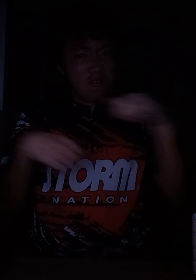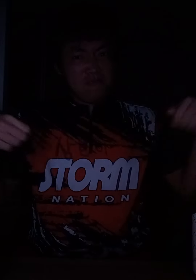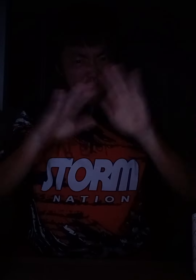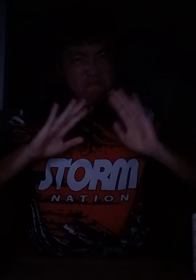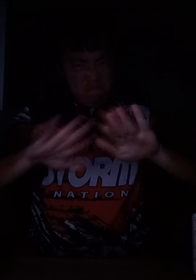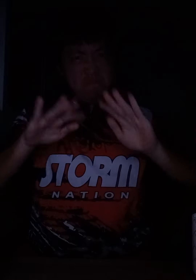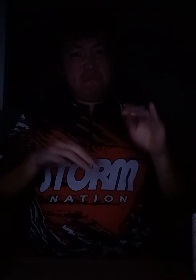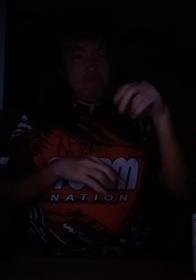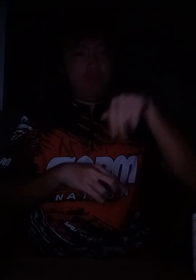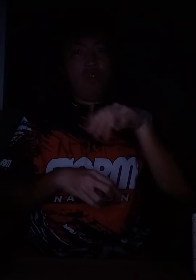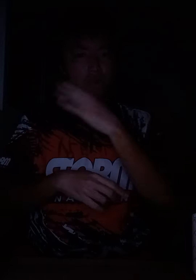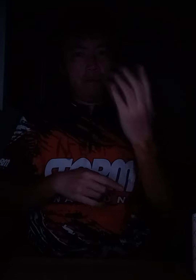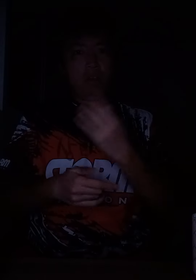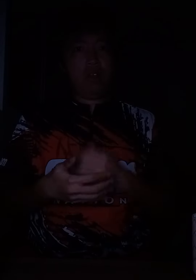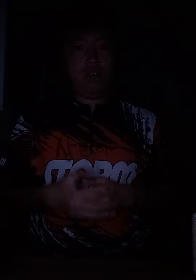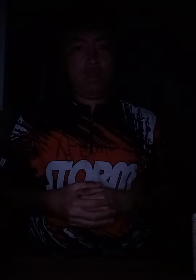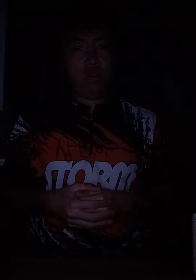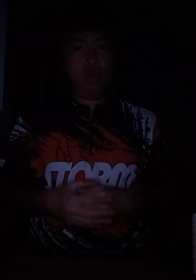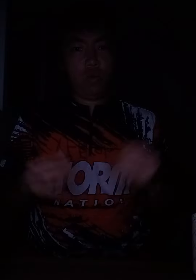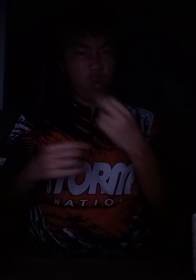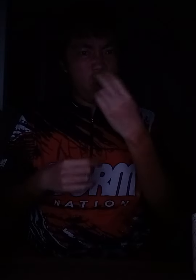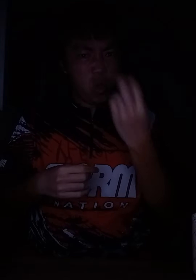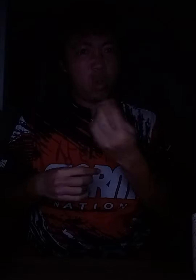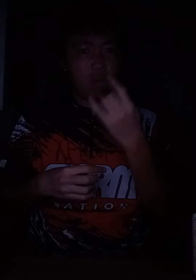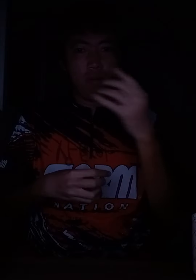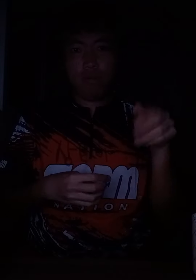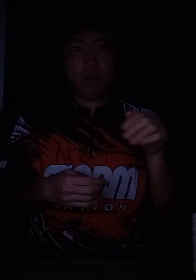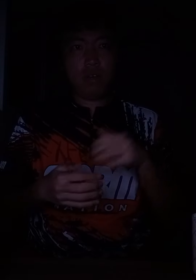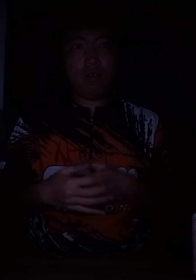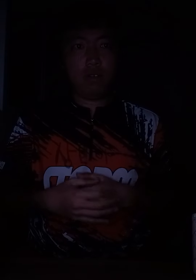밀치고 위협합니다. 욕설도 퍼붓습니다.